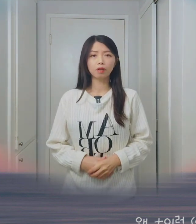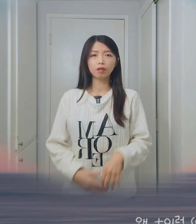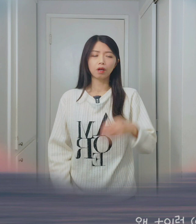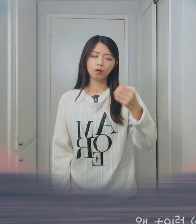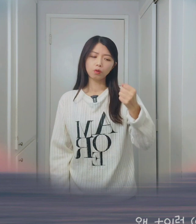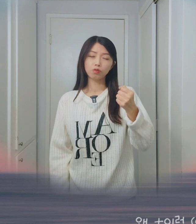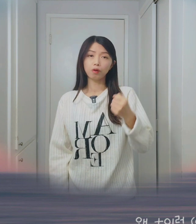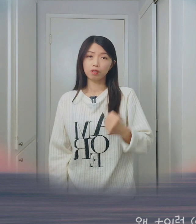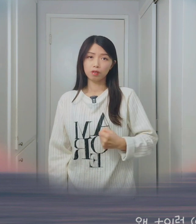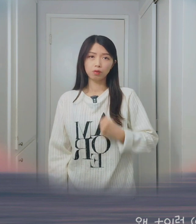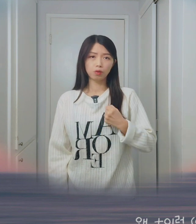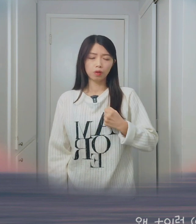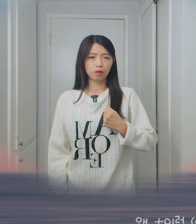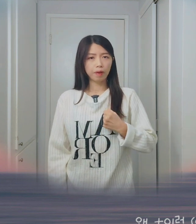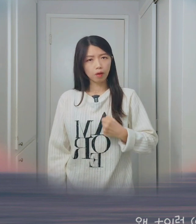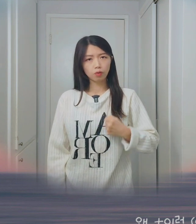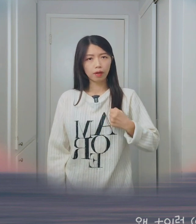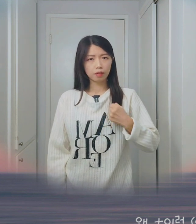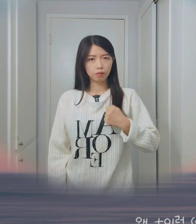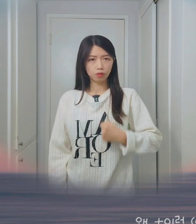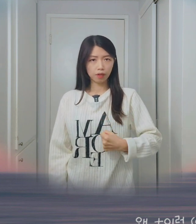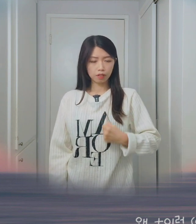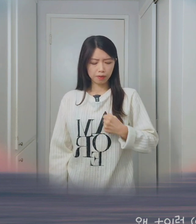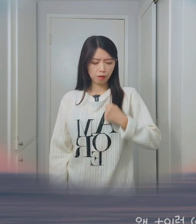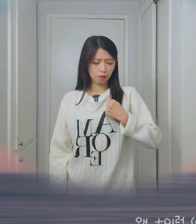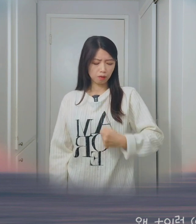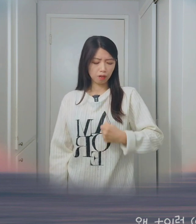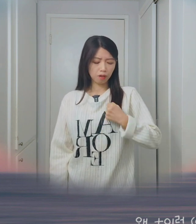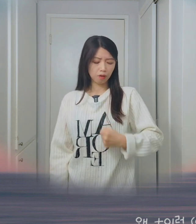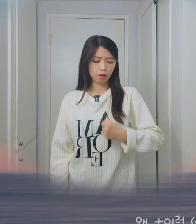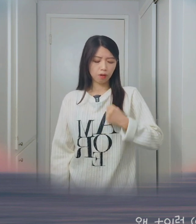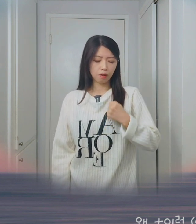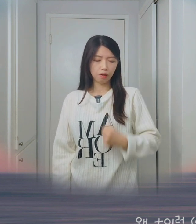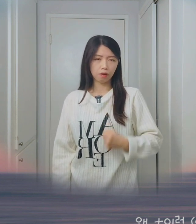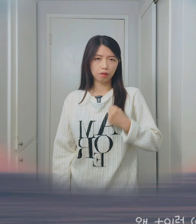데의 수어는 손을 주먹을 쥐시고 배하고 가슴 중간쯤에서 이렇게